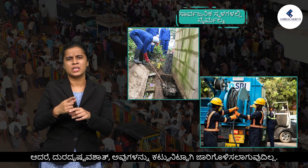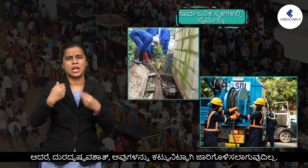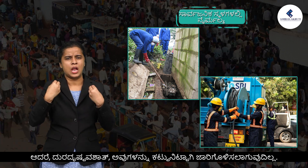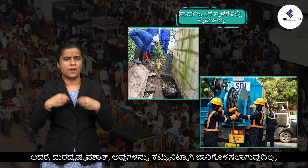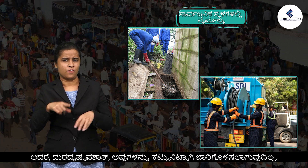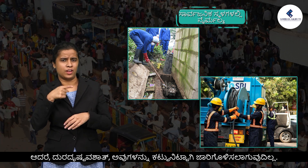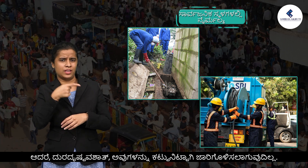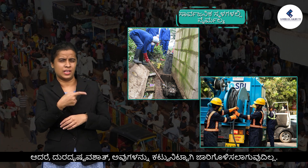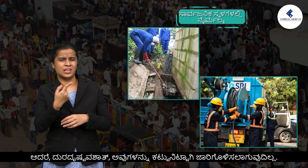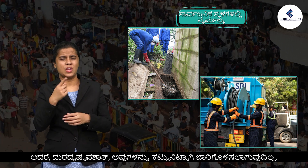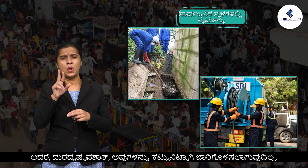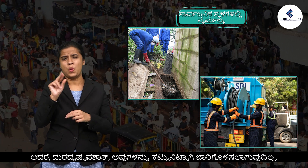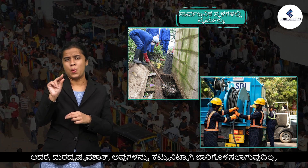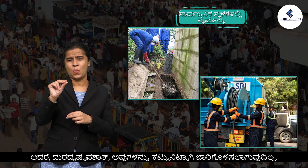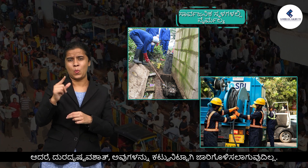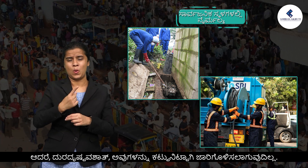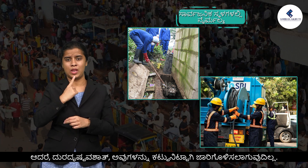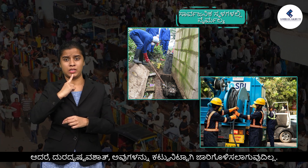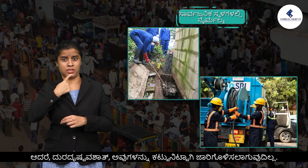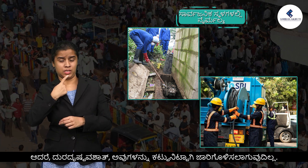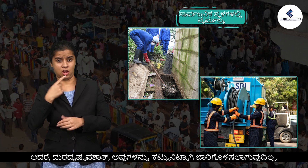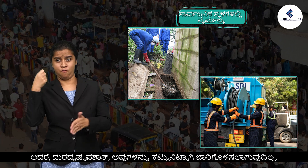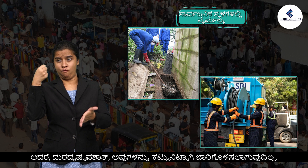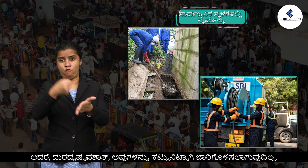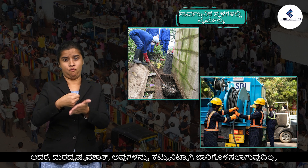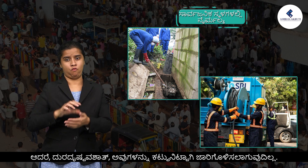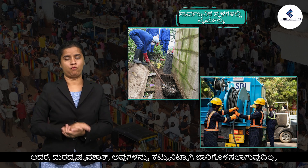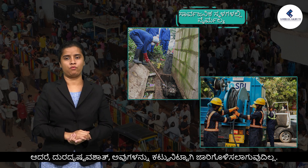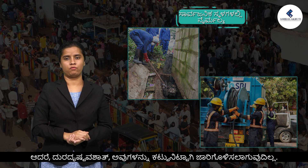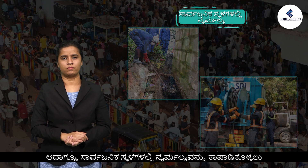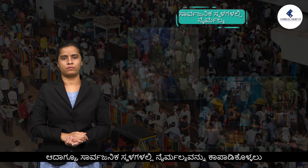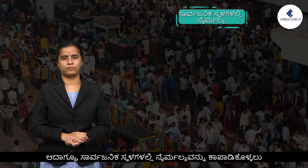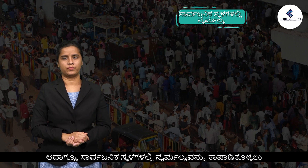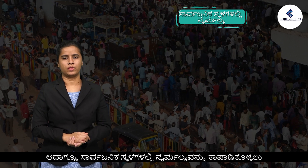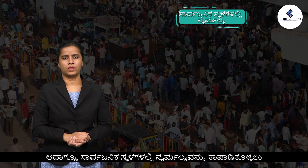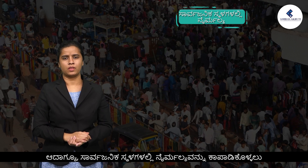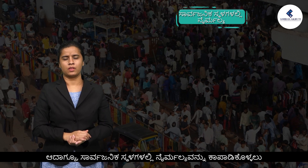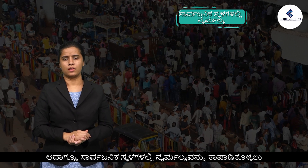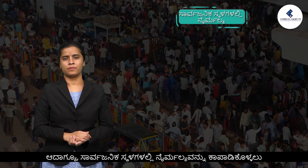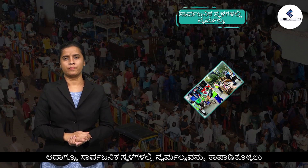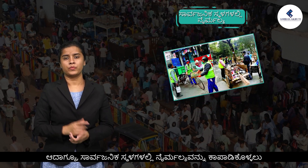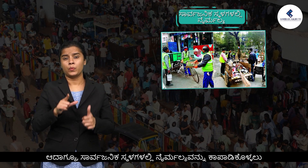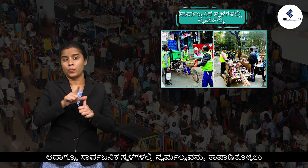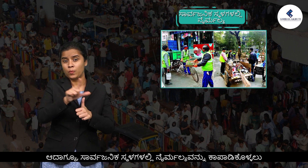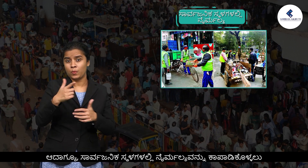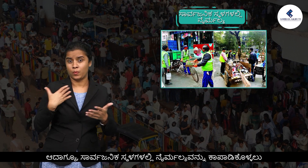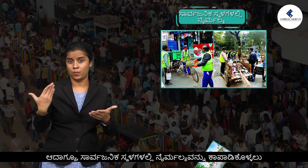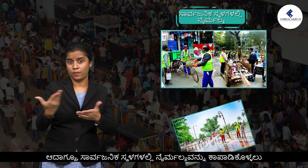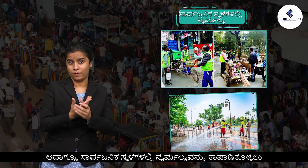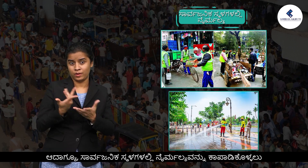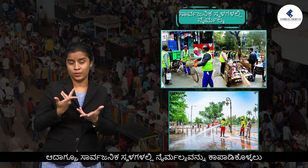ದುರದೃಷ್ಟವಶಾತ್ ಅವುಗಳನ್ನು ಕಟ್ಟುನಿಟ್ಟಾಗಿ ಜಾರಿಗೊಳಿಸಲಾಗುವುದಿಲ್ಲ. ಆದಾಗ್ಯೂ